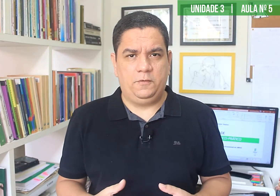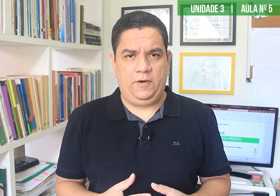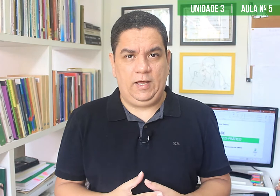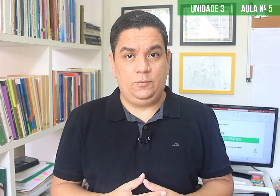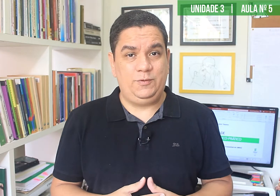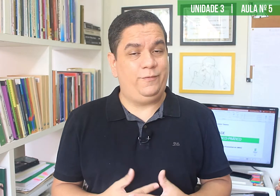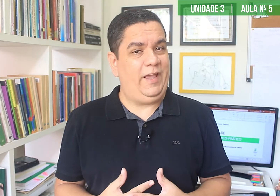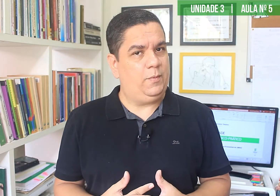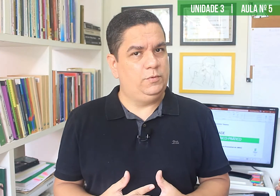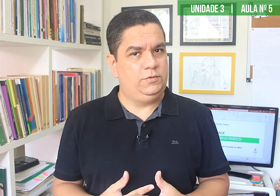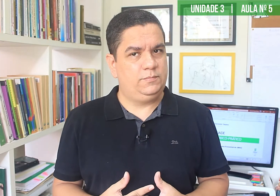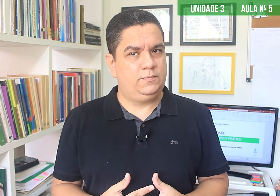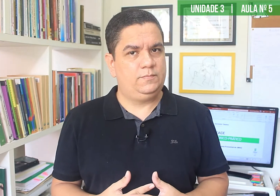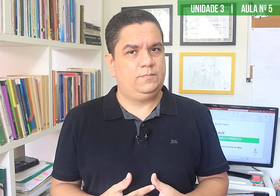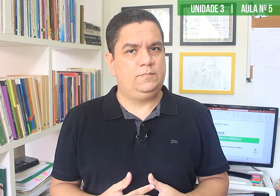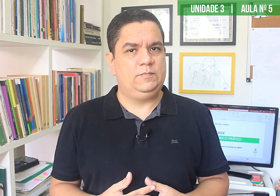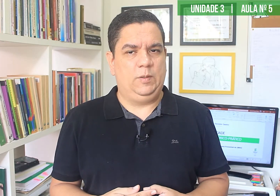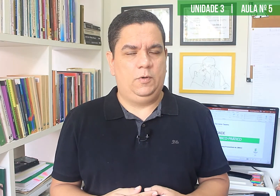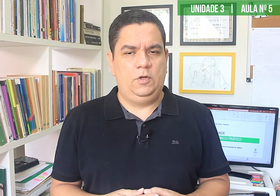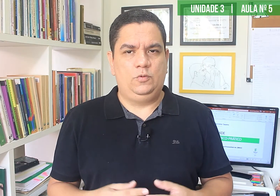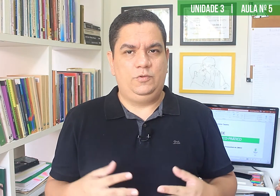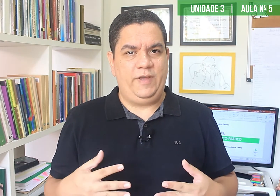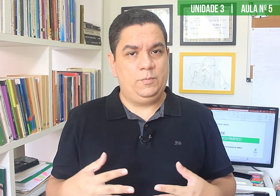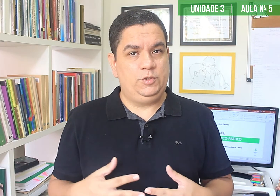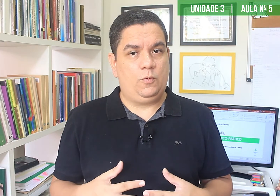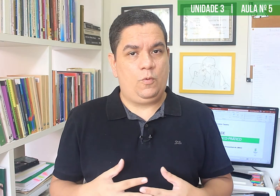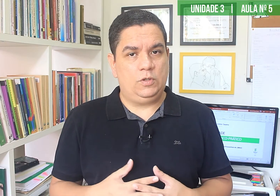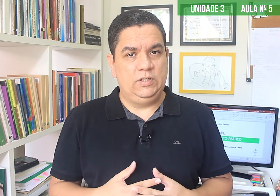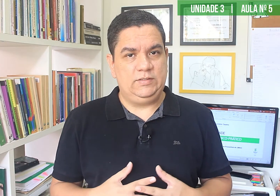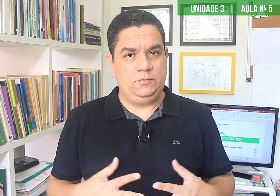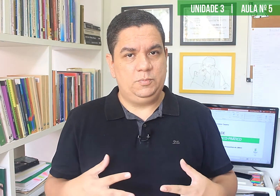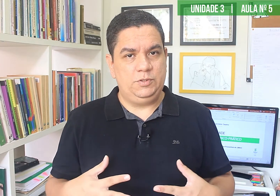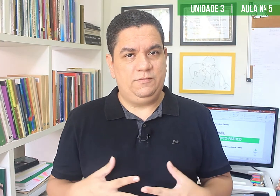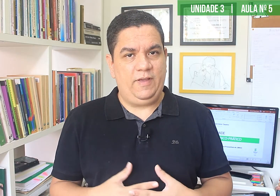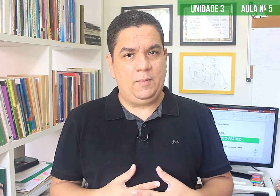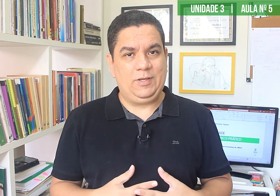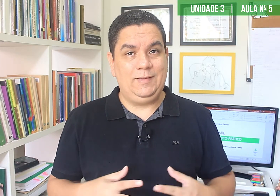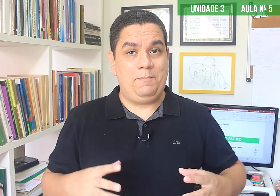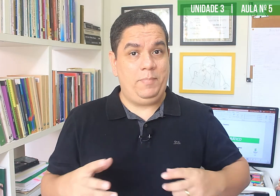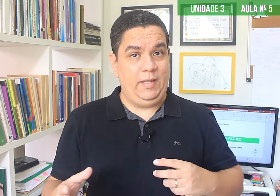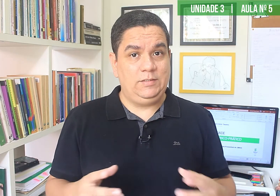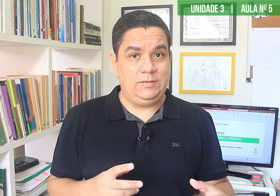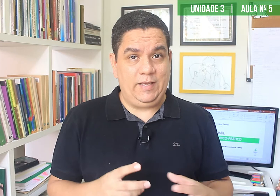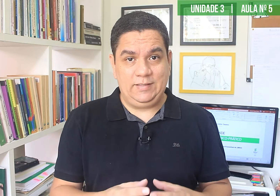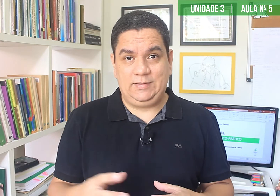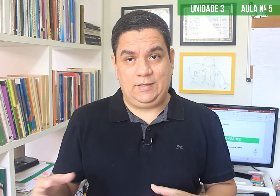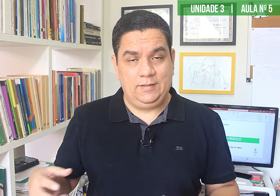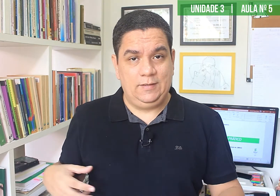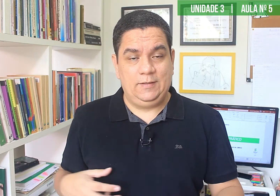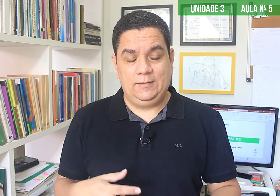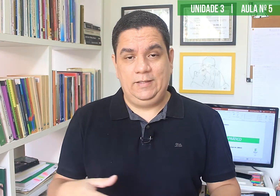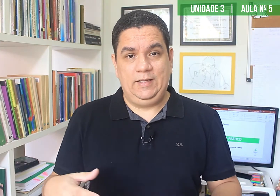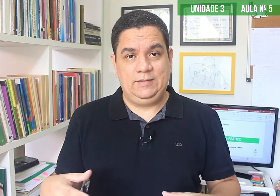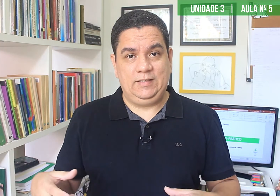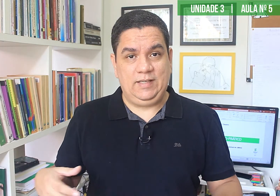falar dos verbos, tá bom? Os verbos de concordância, é um tipo de verbo que depende dessa